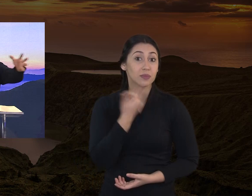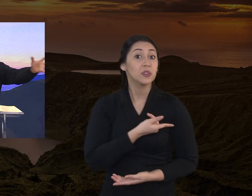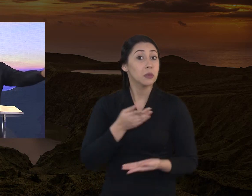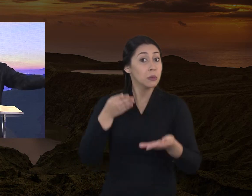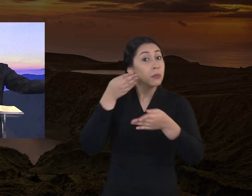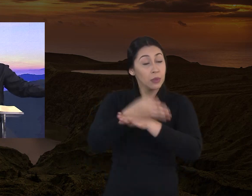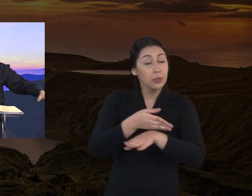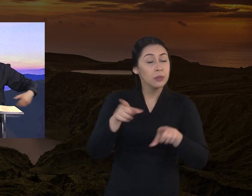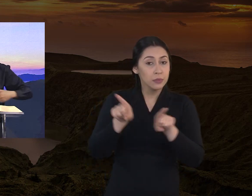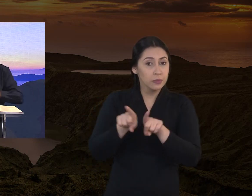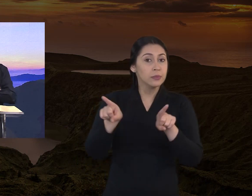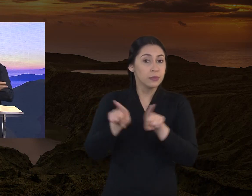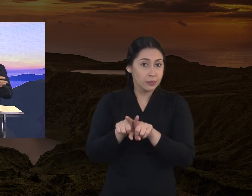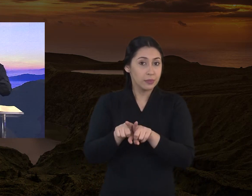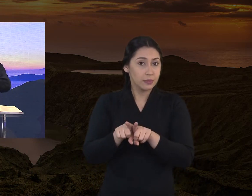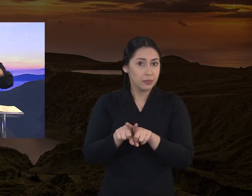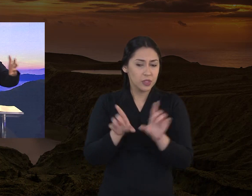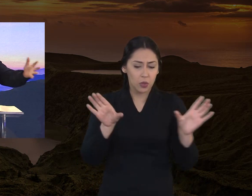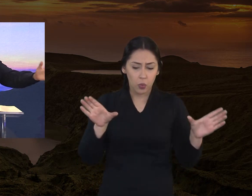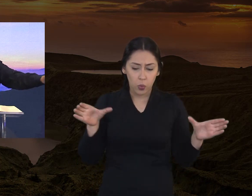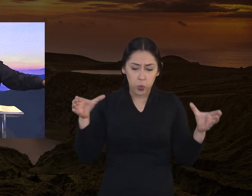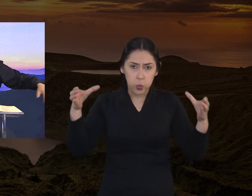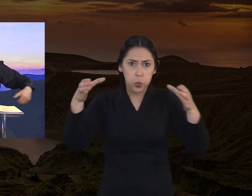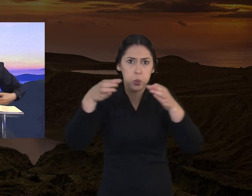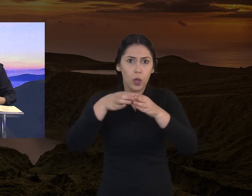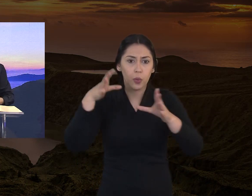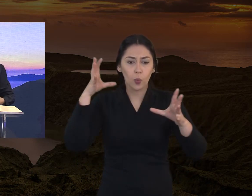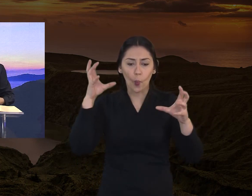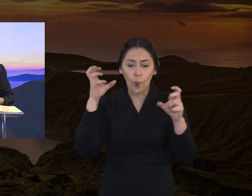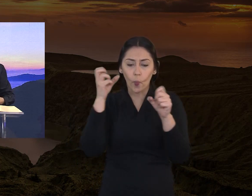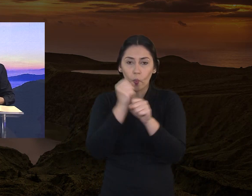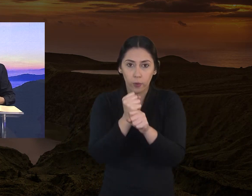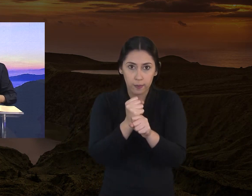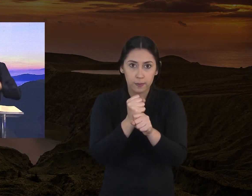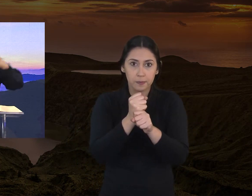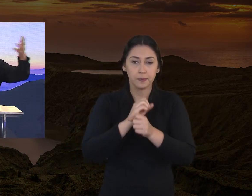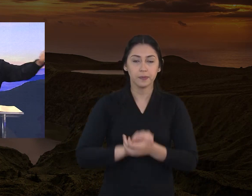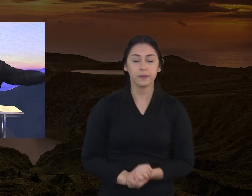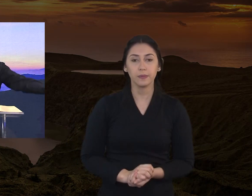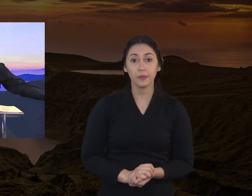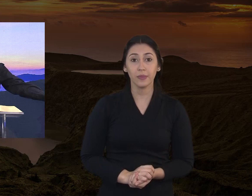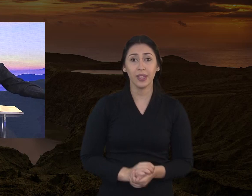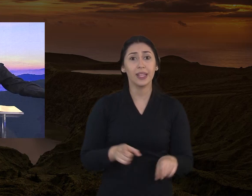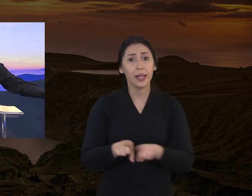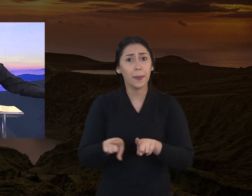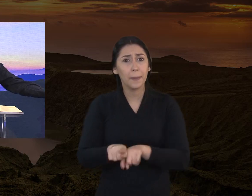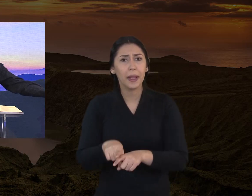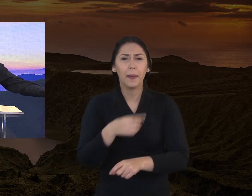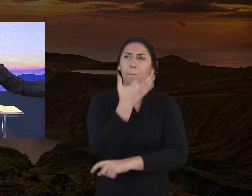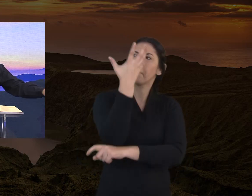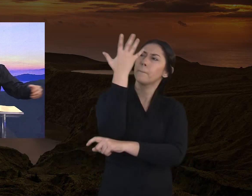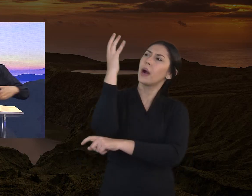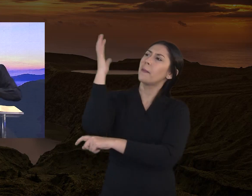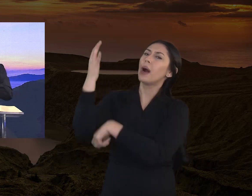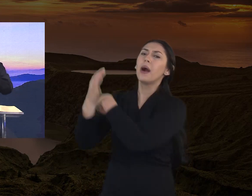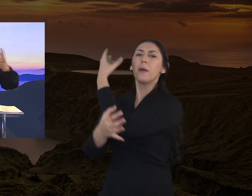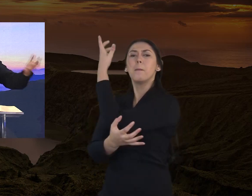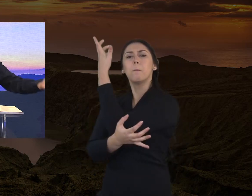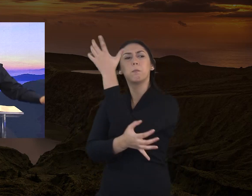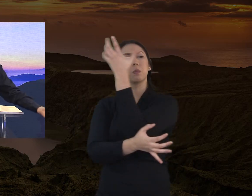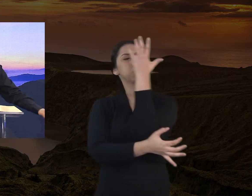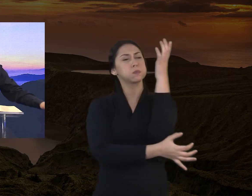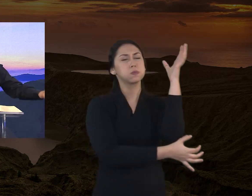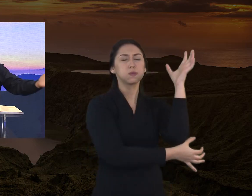fazemos parte dele, fazemos parte desse um todo, nós somos um todo. Né? A própria natureza que Deus criou, não é isso? No seu